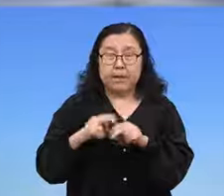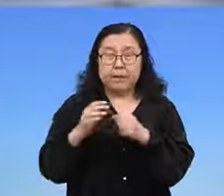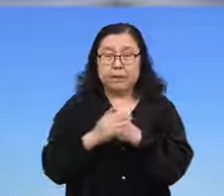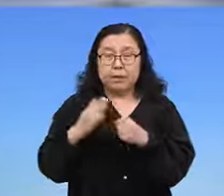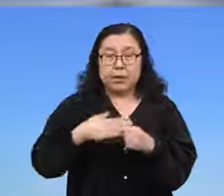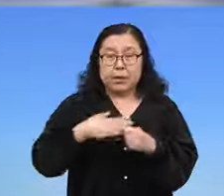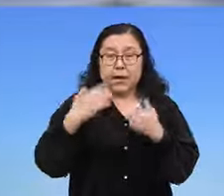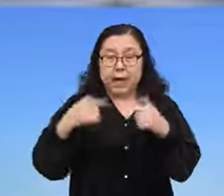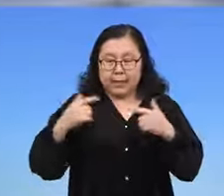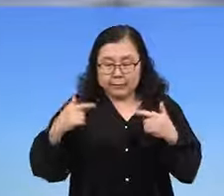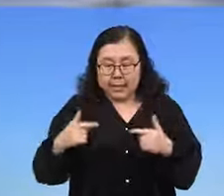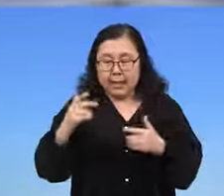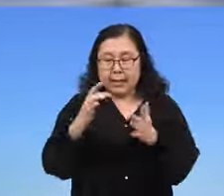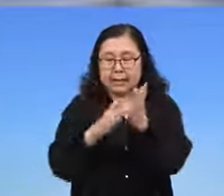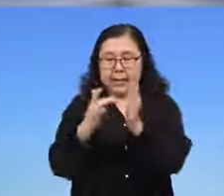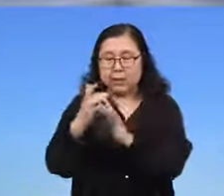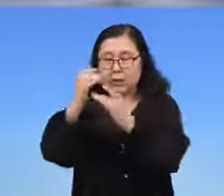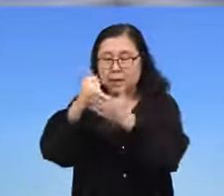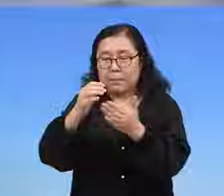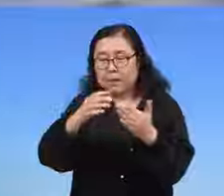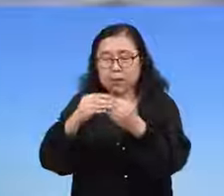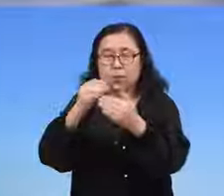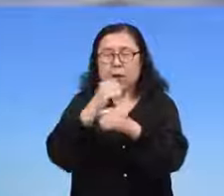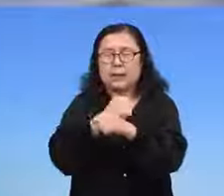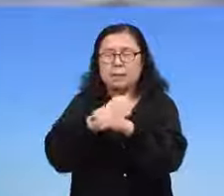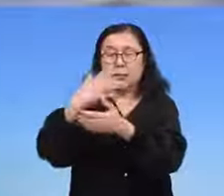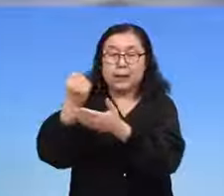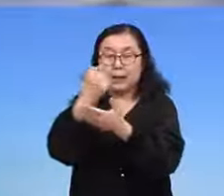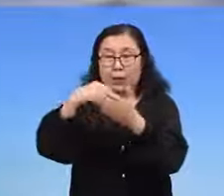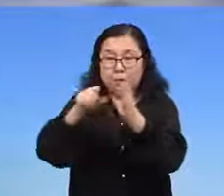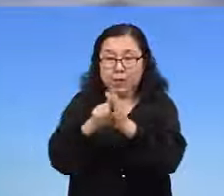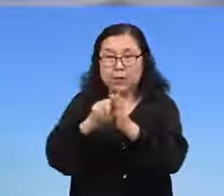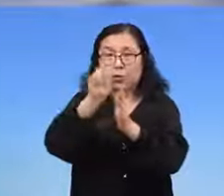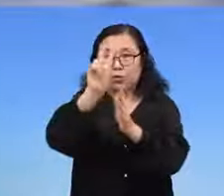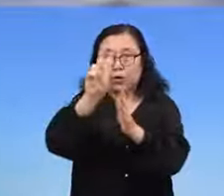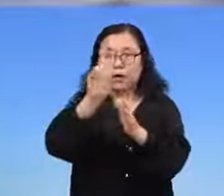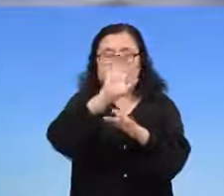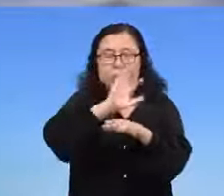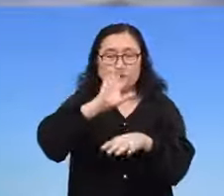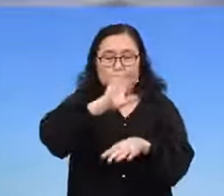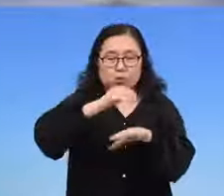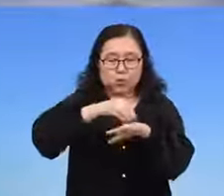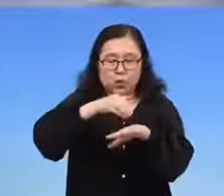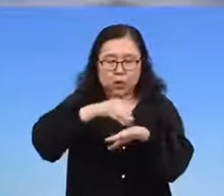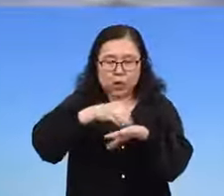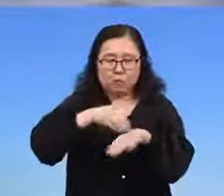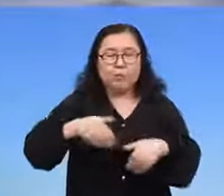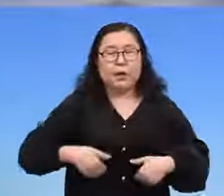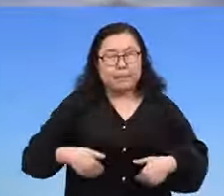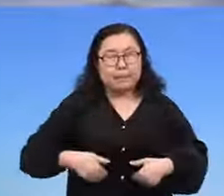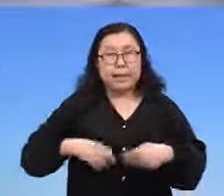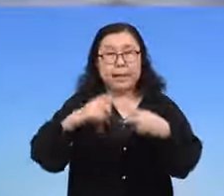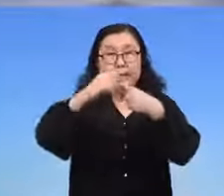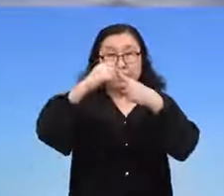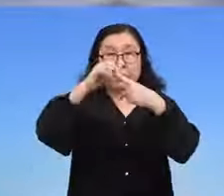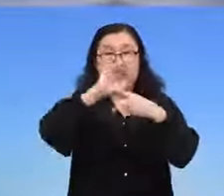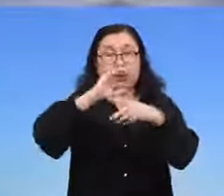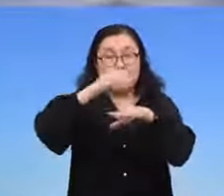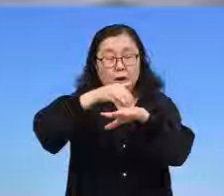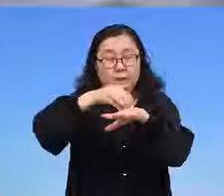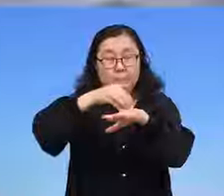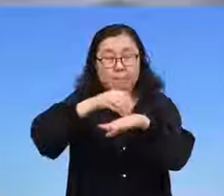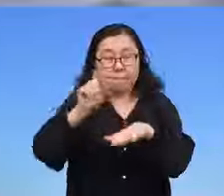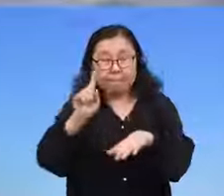그분의 인도하심을 받기 위하여 늘 두 가지 훈련을 해야 돼요. 꼭 이 두 가지 훈련을 마음에 담으시면 좋겠습니다. 첫 번째